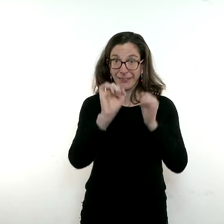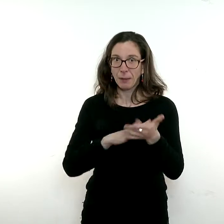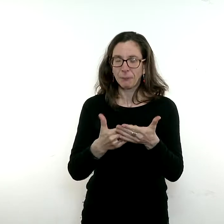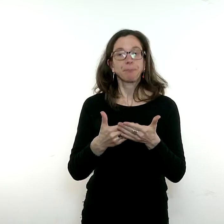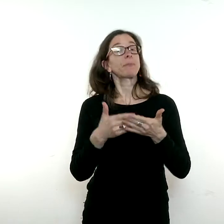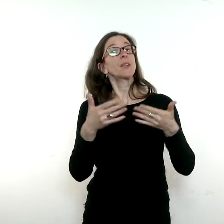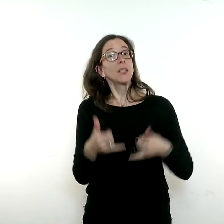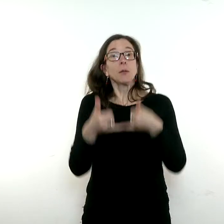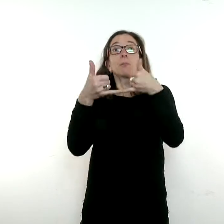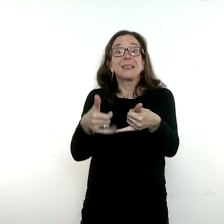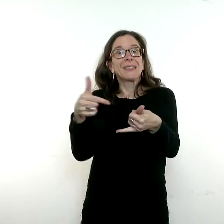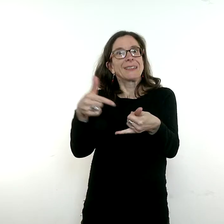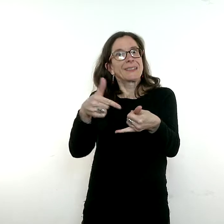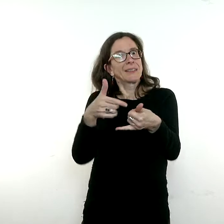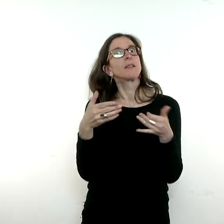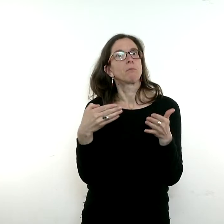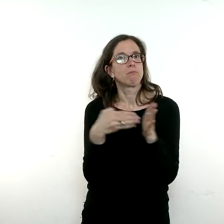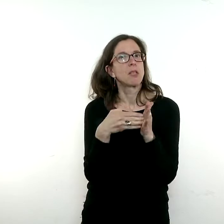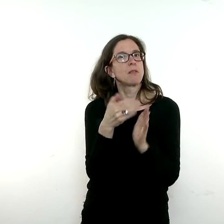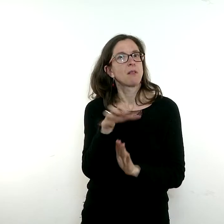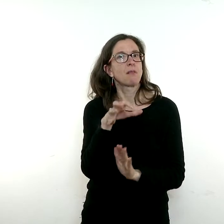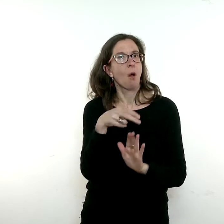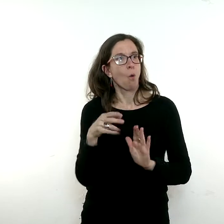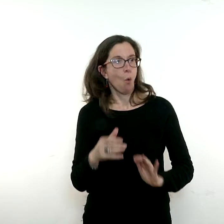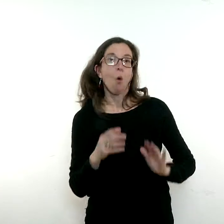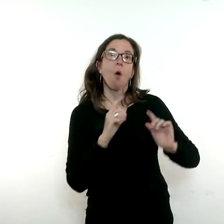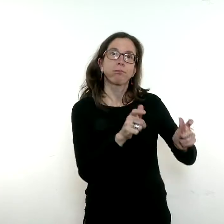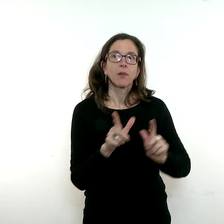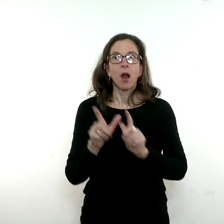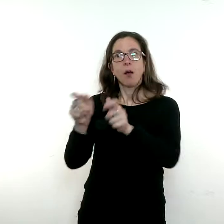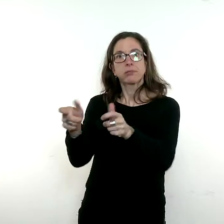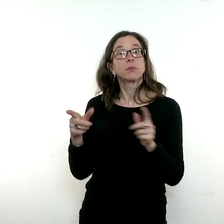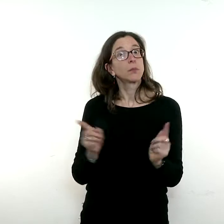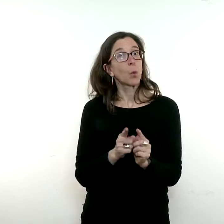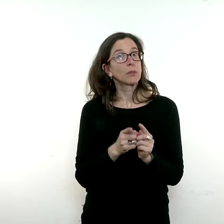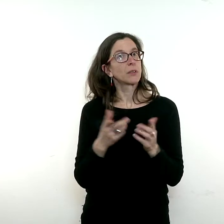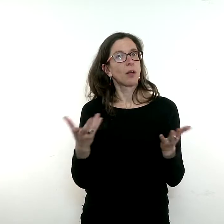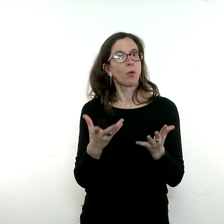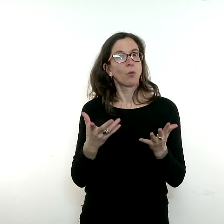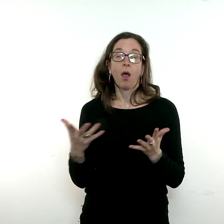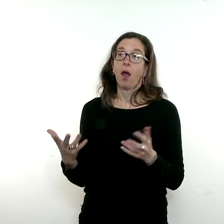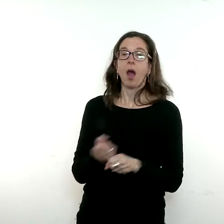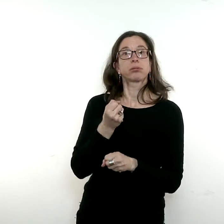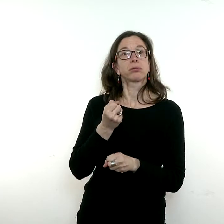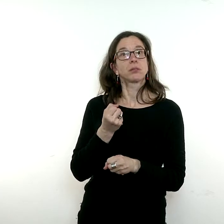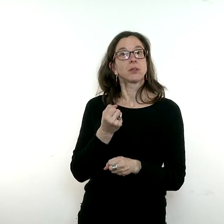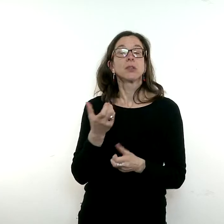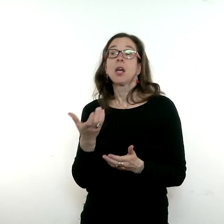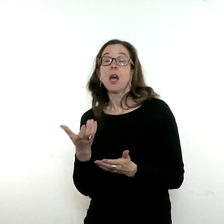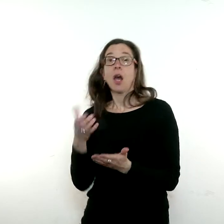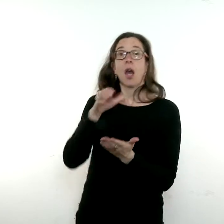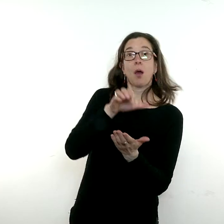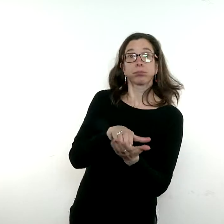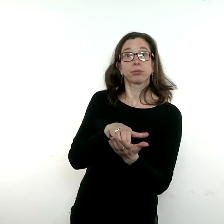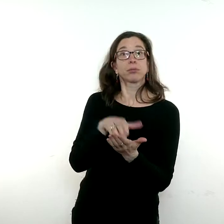ville, également dans les festivals de la ville et de la métropole. Et également, on est en train d'avoir une convention avec